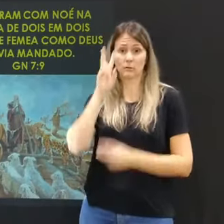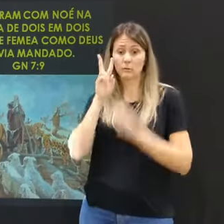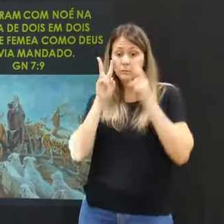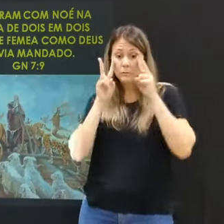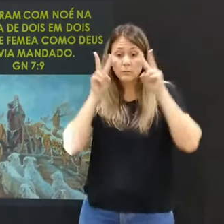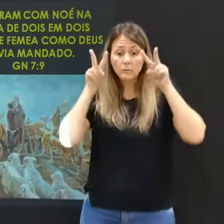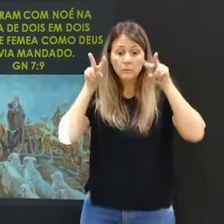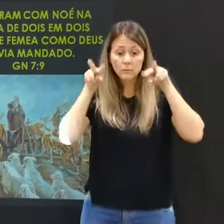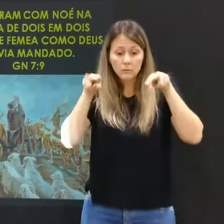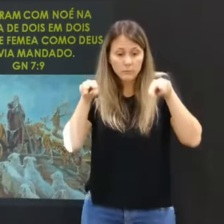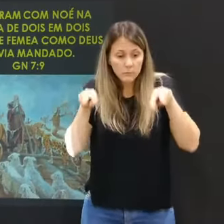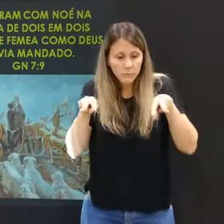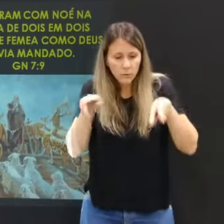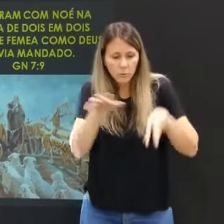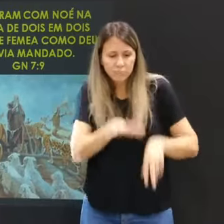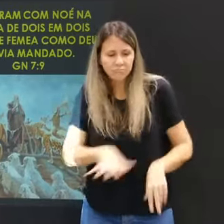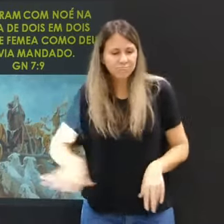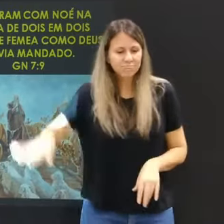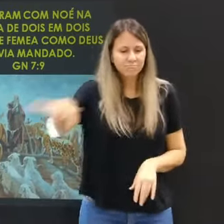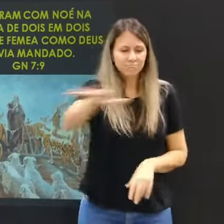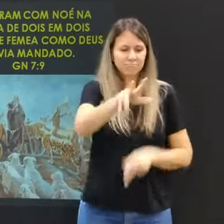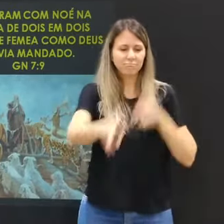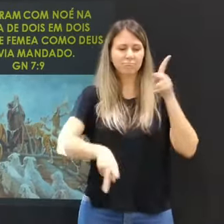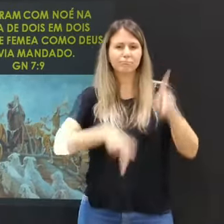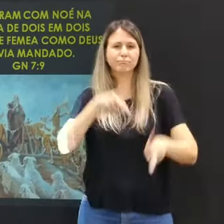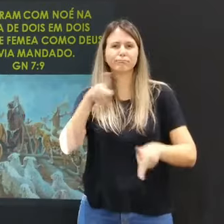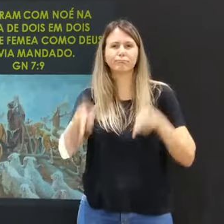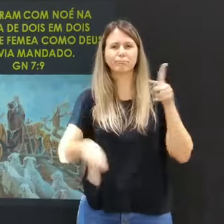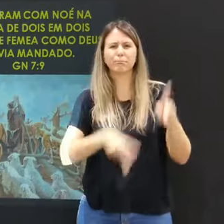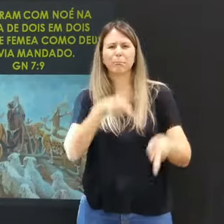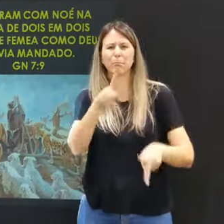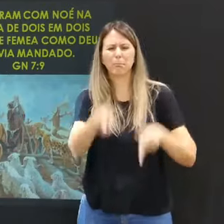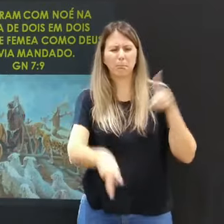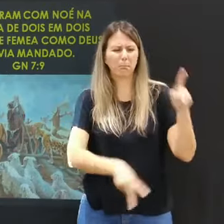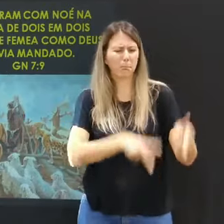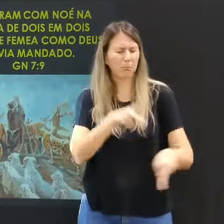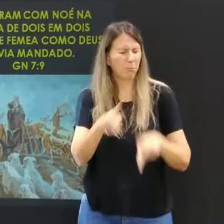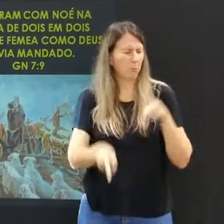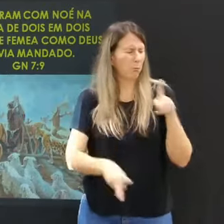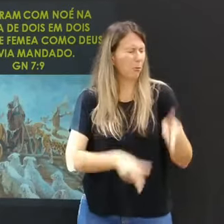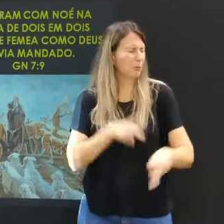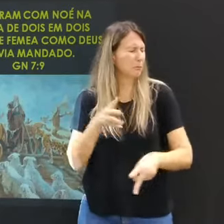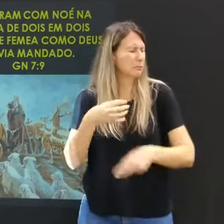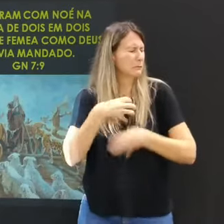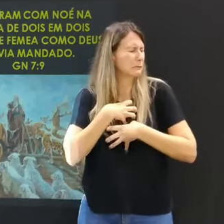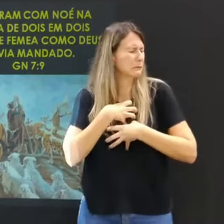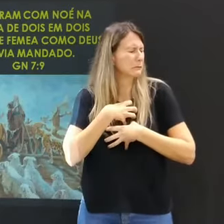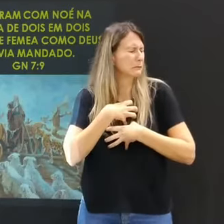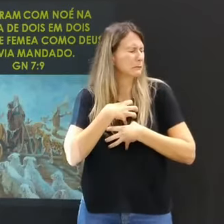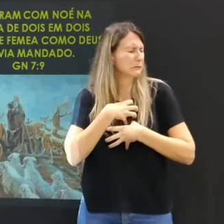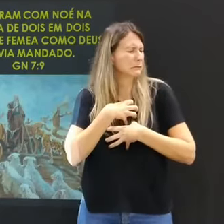Deus, ele olhou para a terra, para toda a imensidão, para todo o povo. Era muita gente. Deus